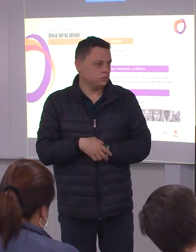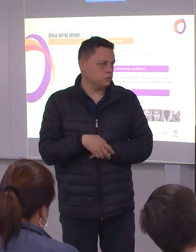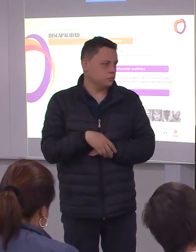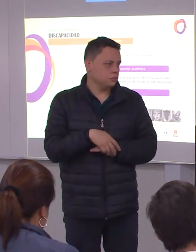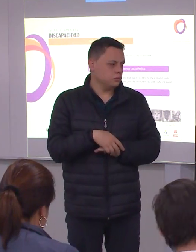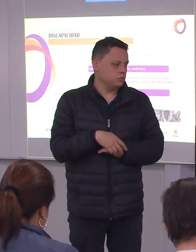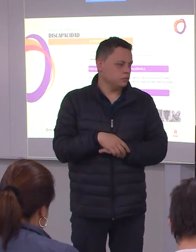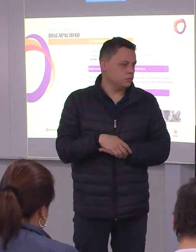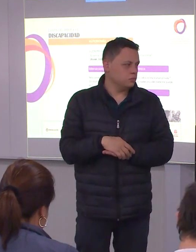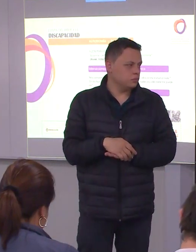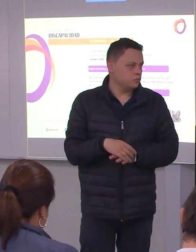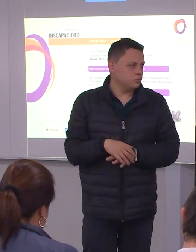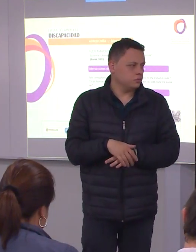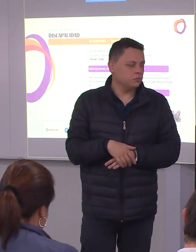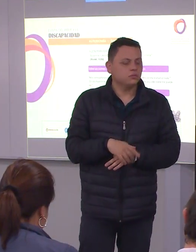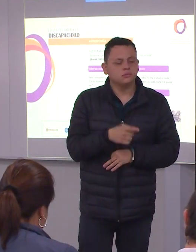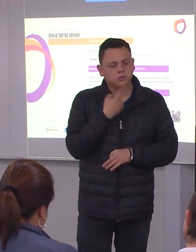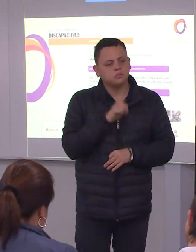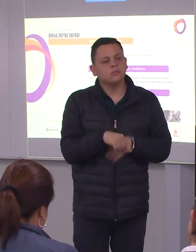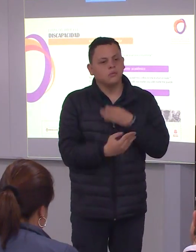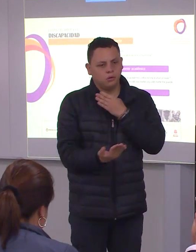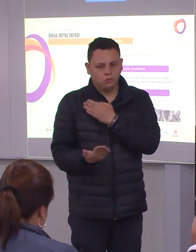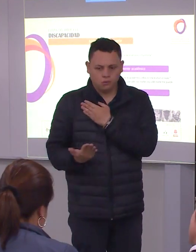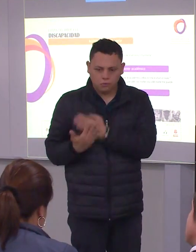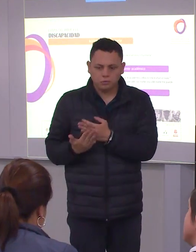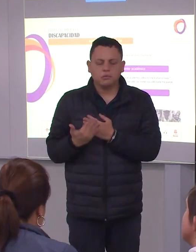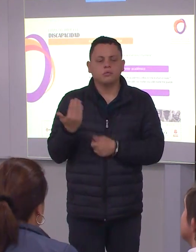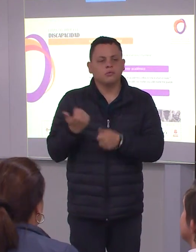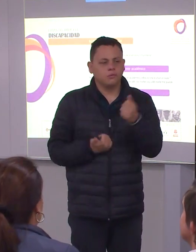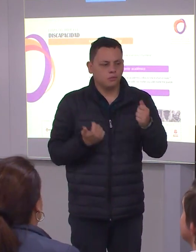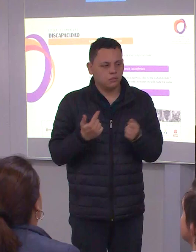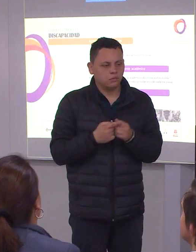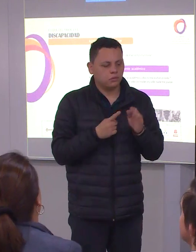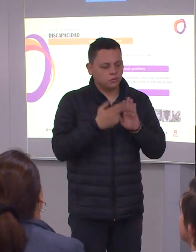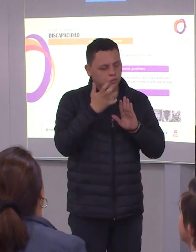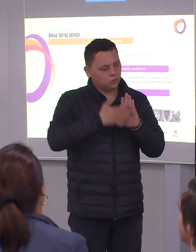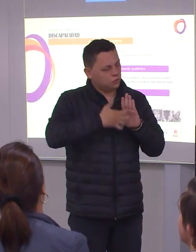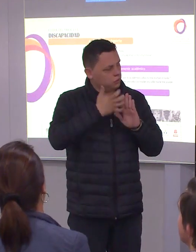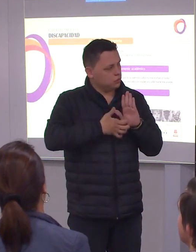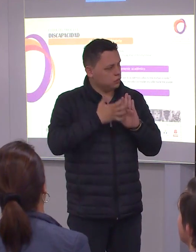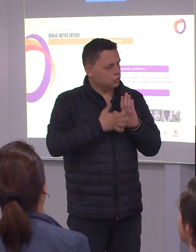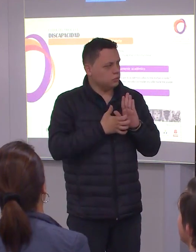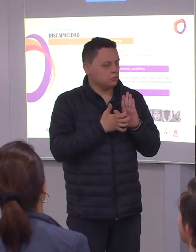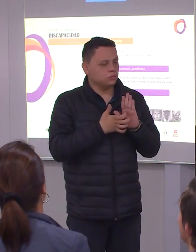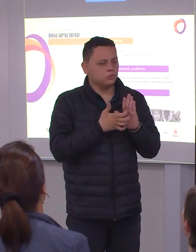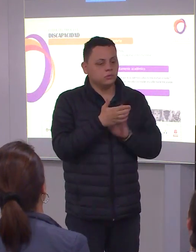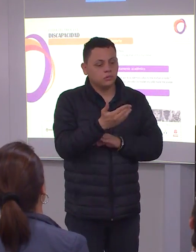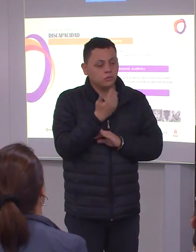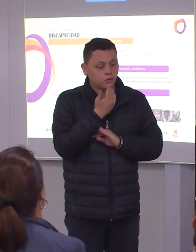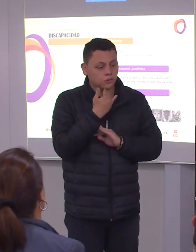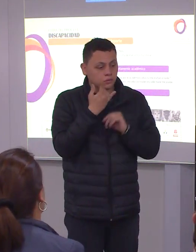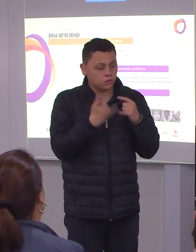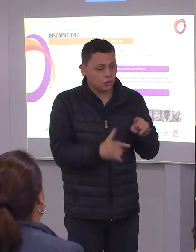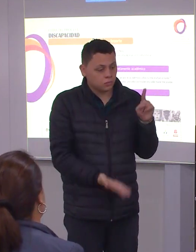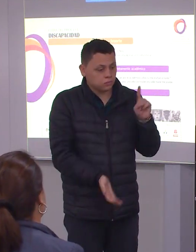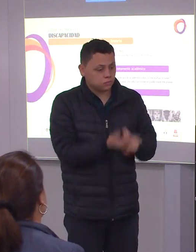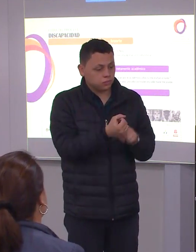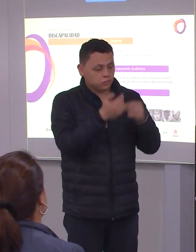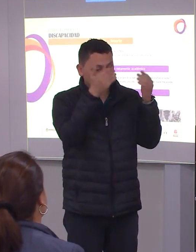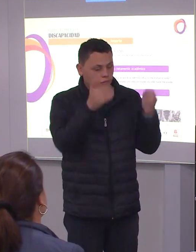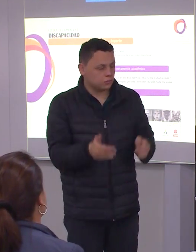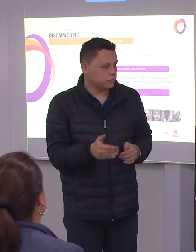aumento refieren también que hay un aumento a partir del diagnóstico entonces es que cuando se descubre la